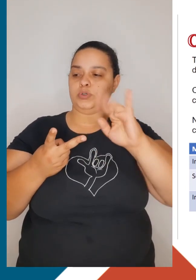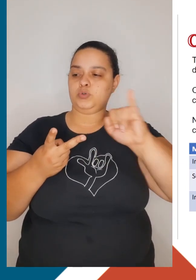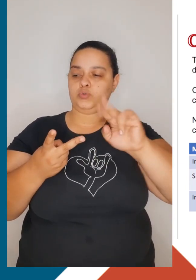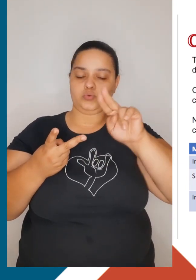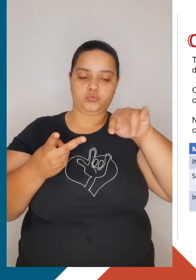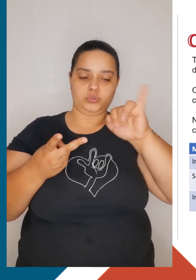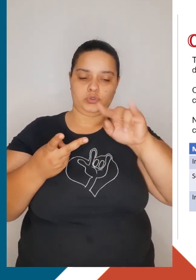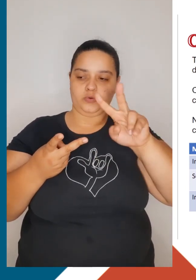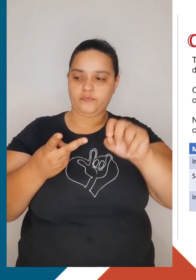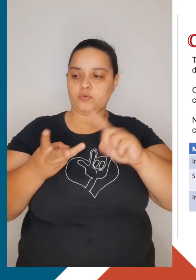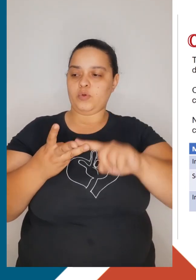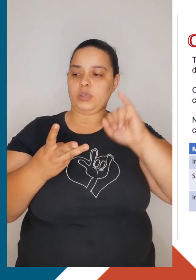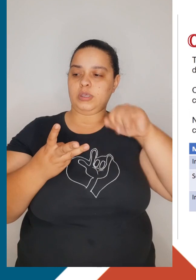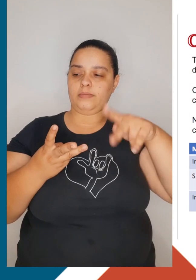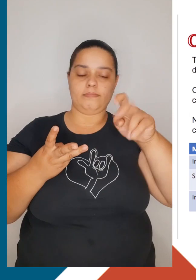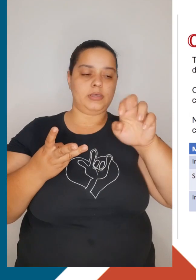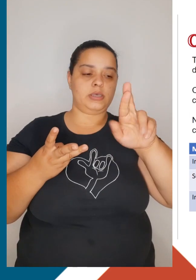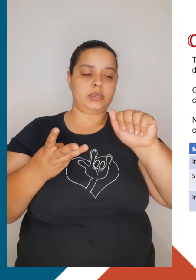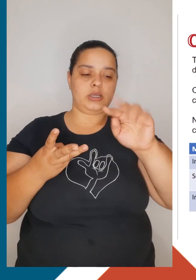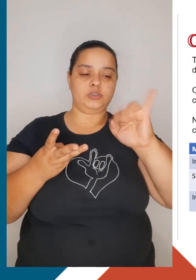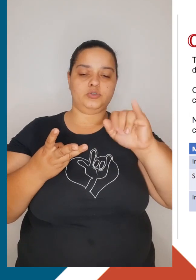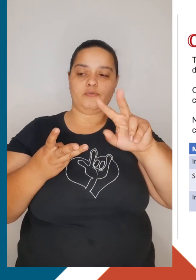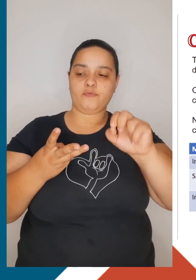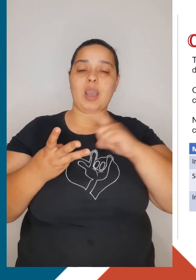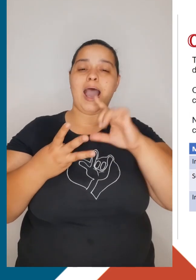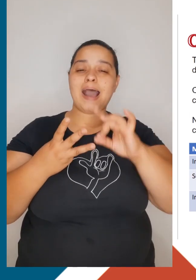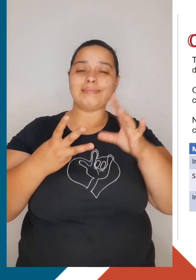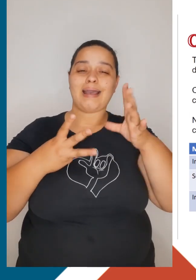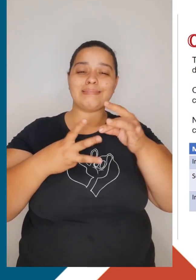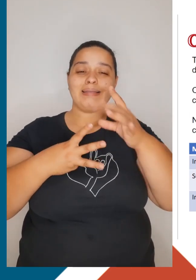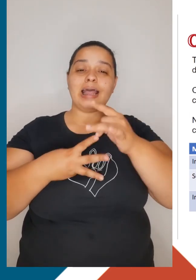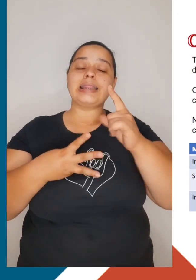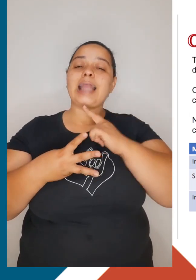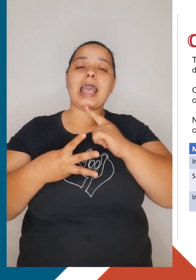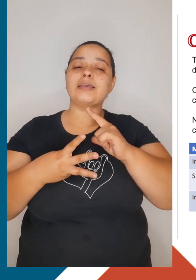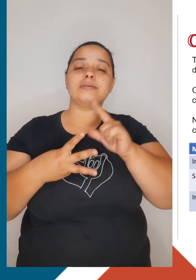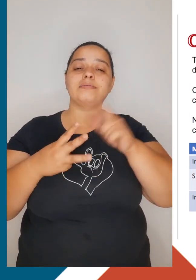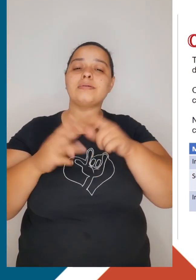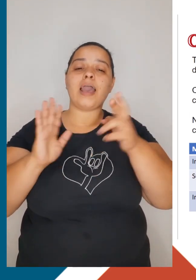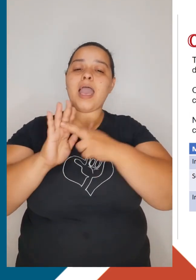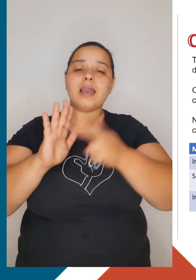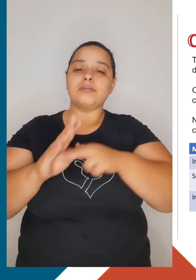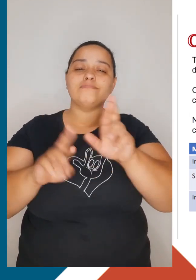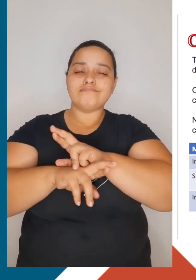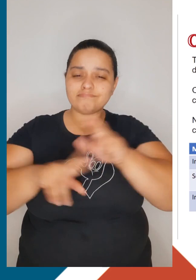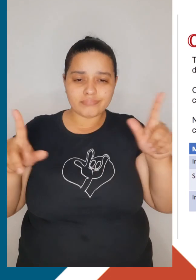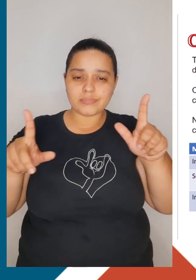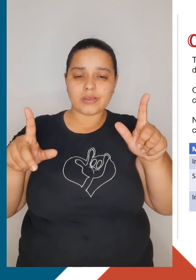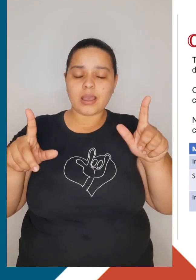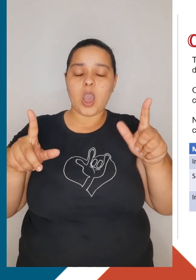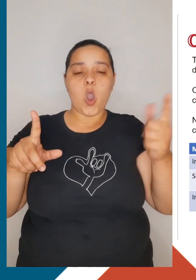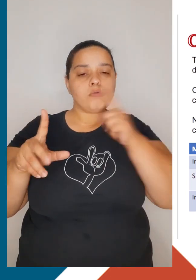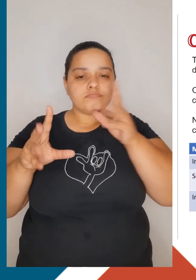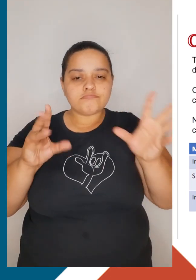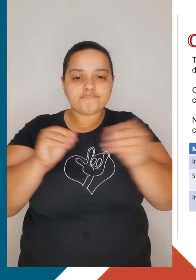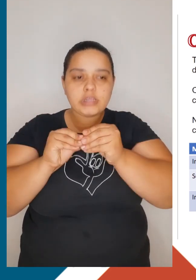e o imperativo. Cada um possui propriedades semânticas distintas e essas contribuem para a construção